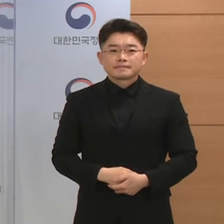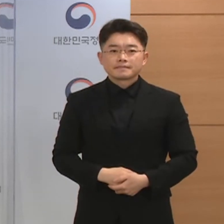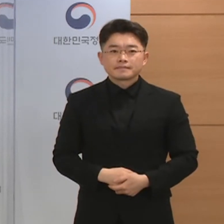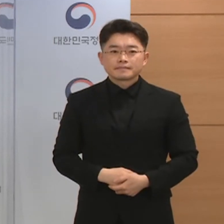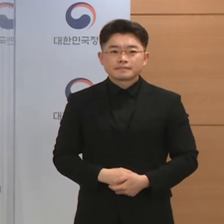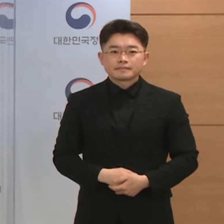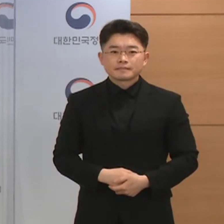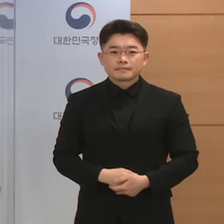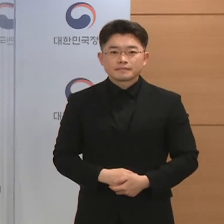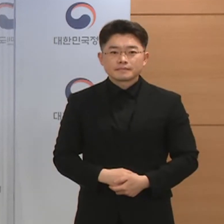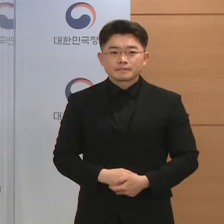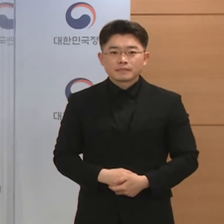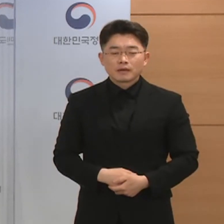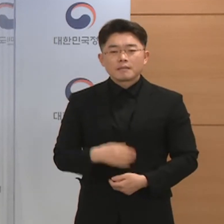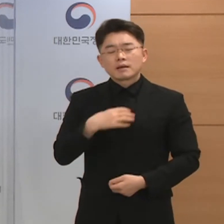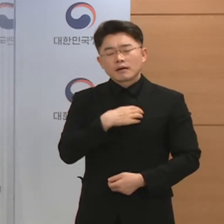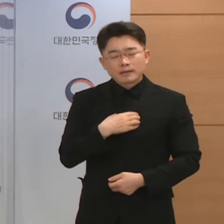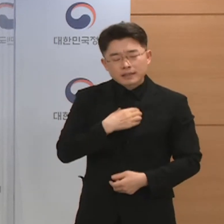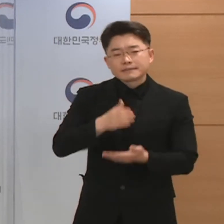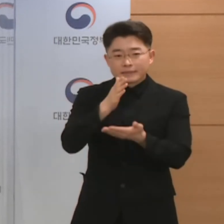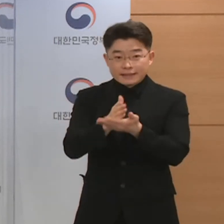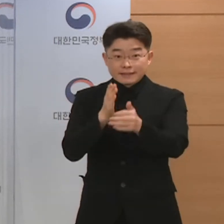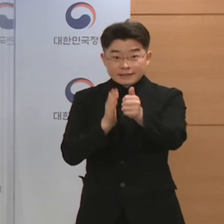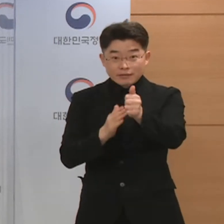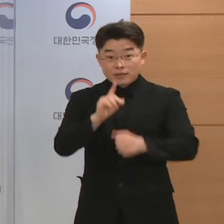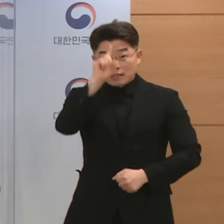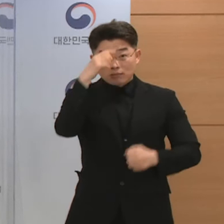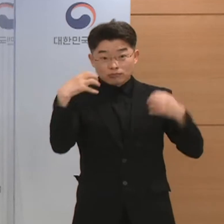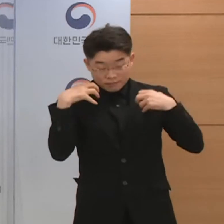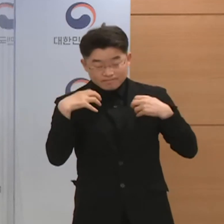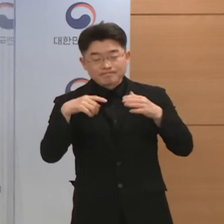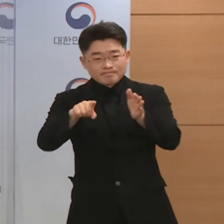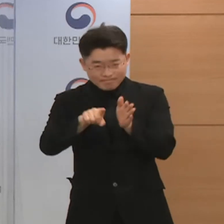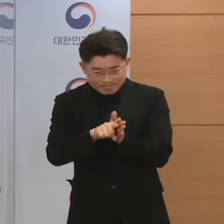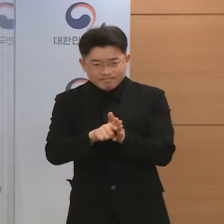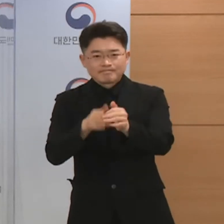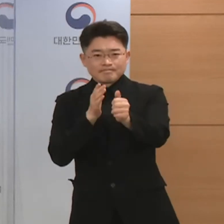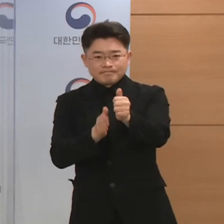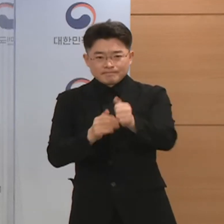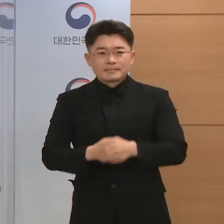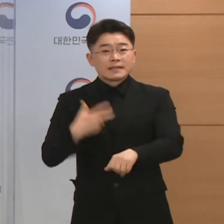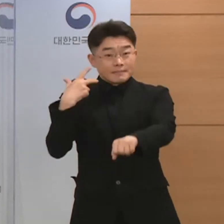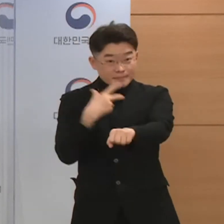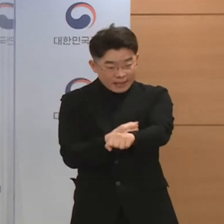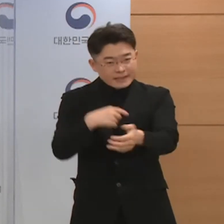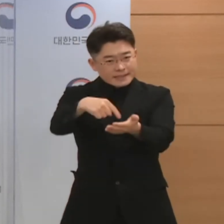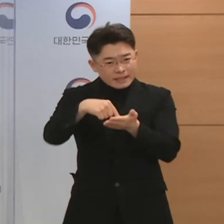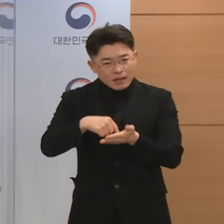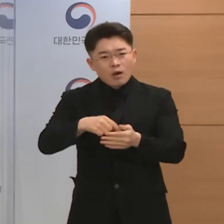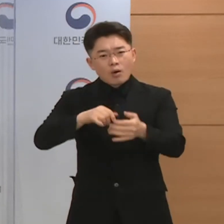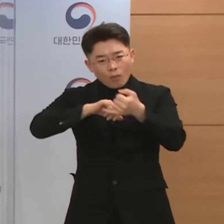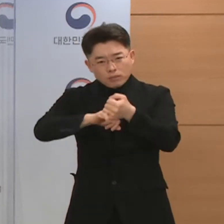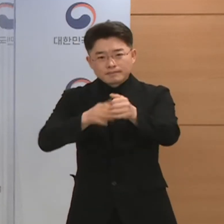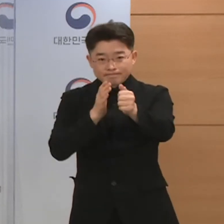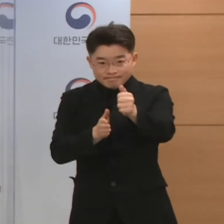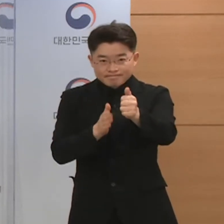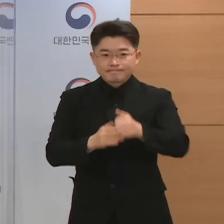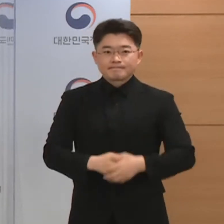그런 불안감을 떨치시고 정부를 믿고 예방접종에 참여해 주시면 대단히